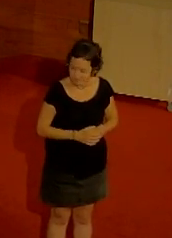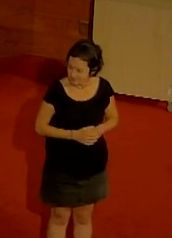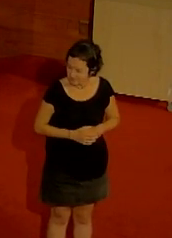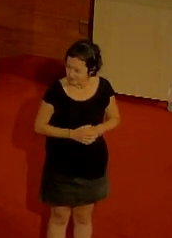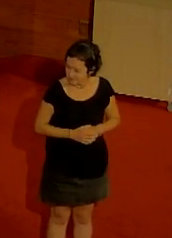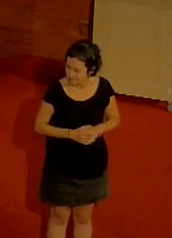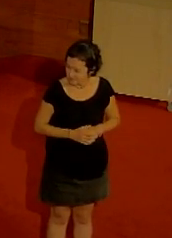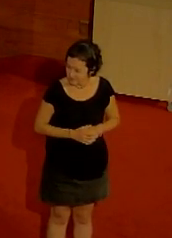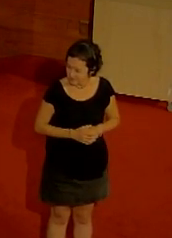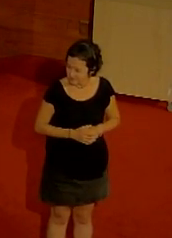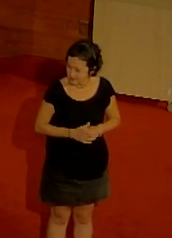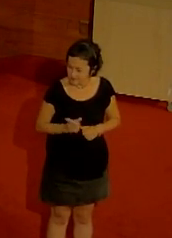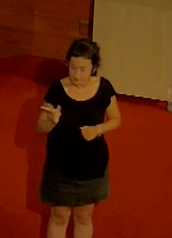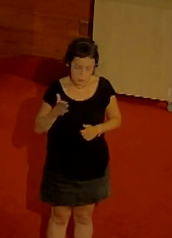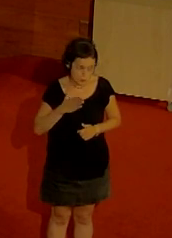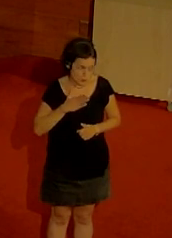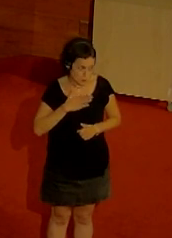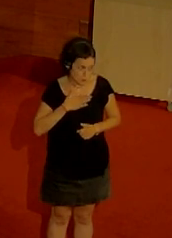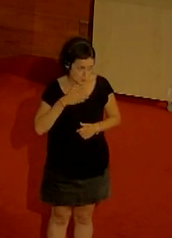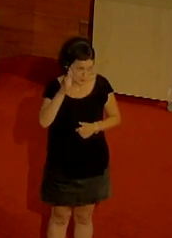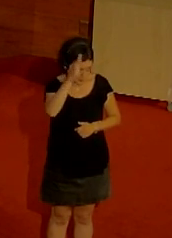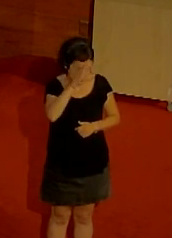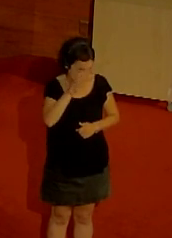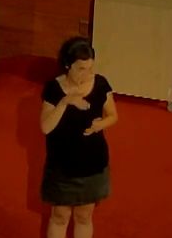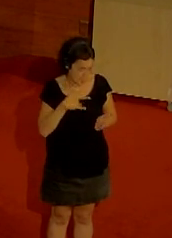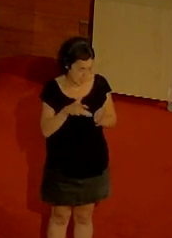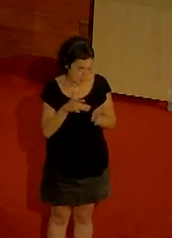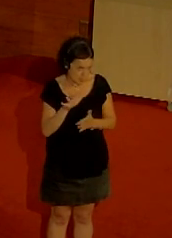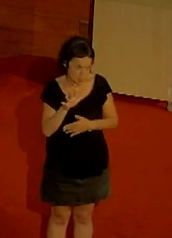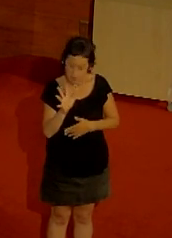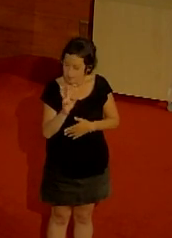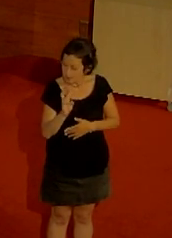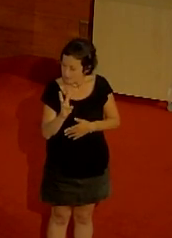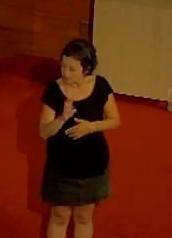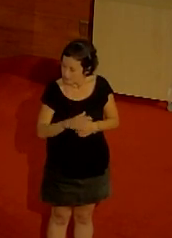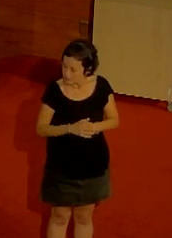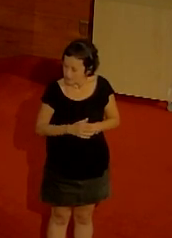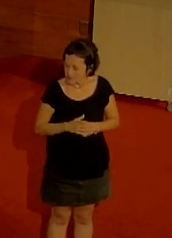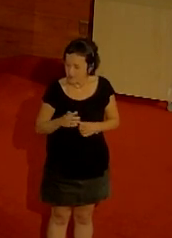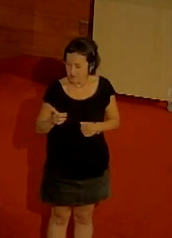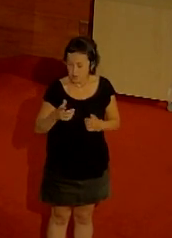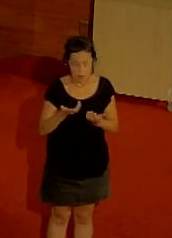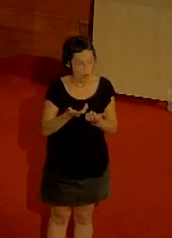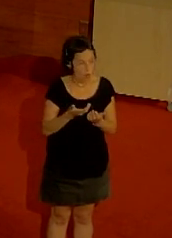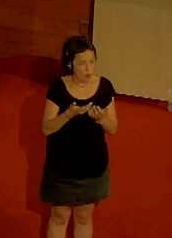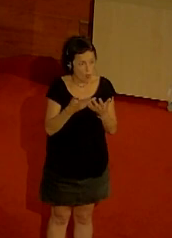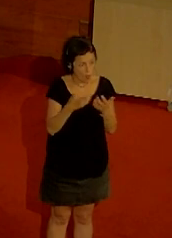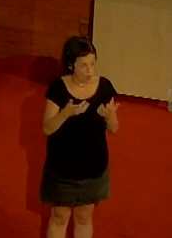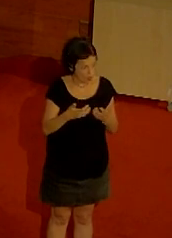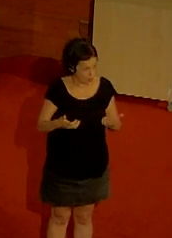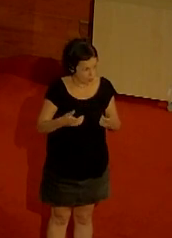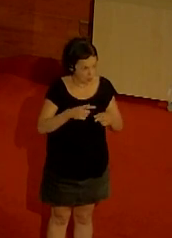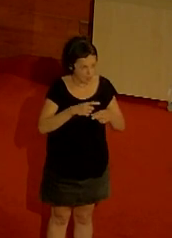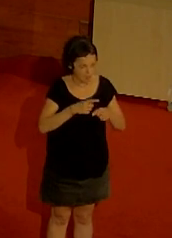Vale, esta es una de nuestras teorías en Revista 5W, que el lema es Crónicas de Larga Distancia. Esta fotografía es